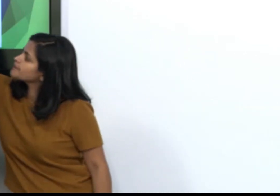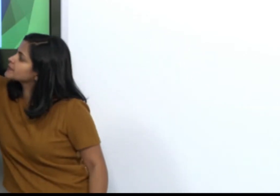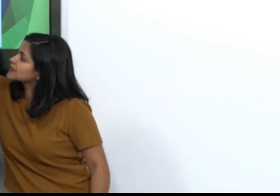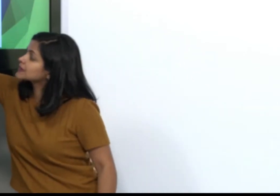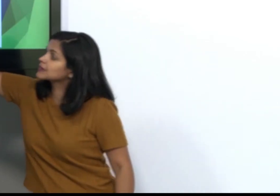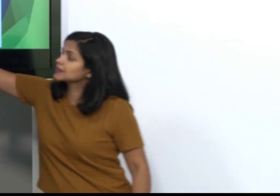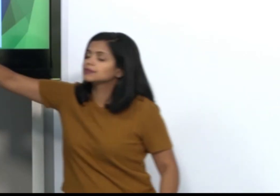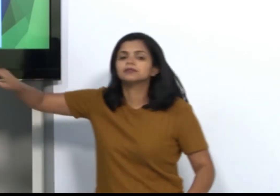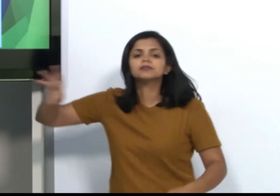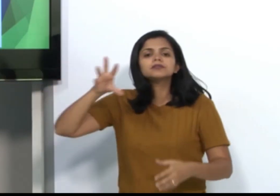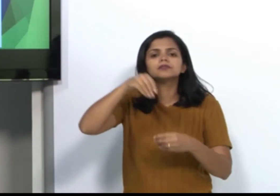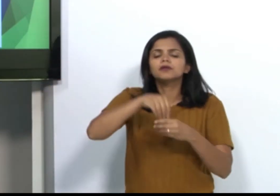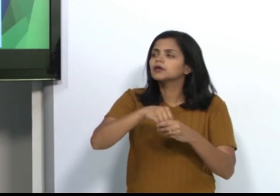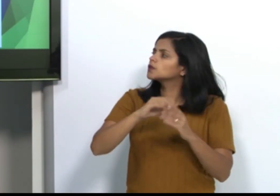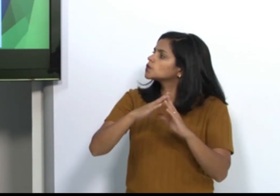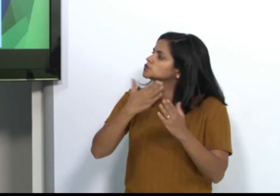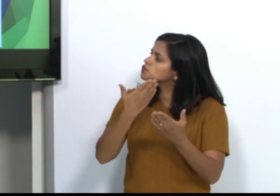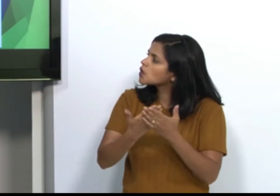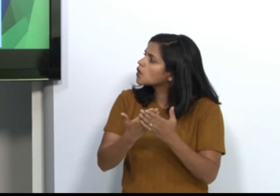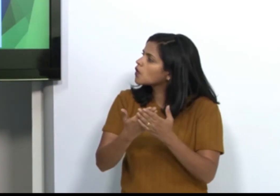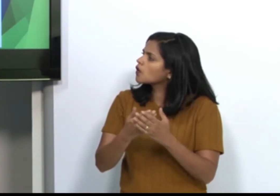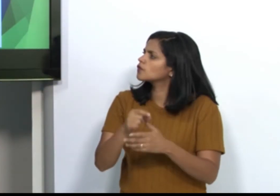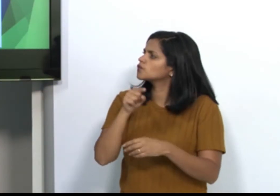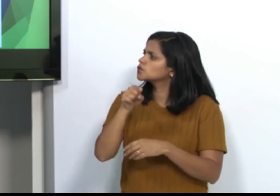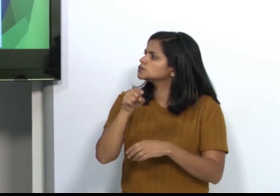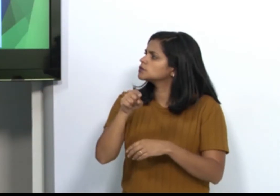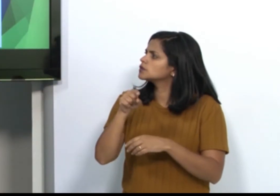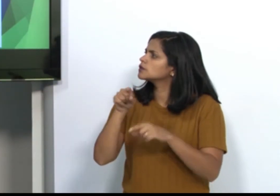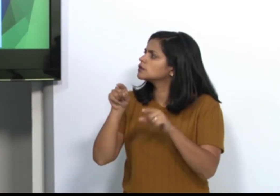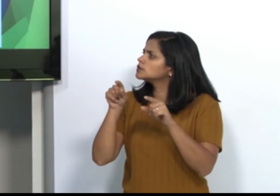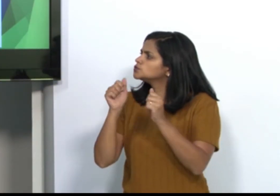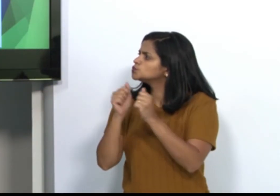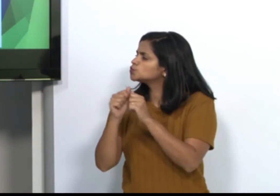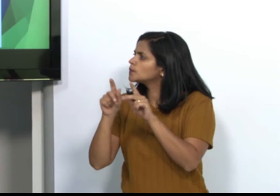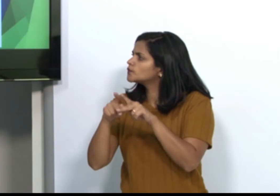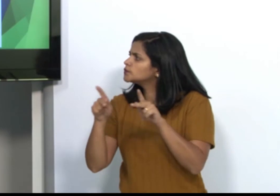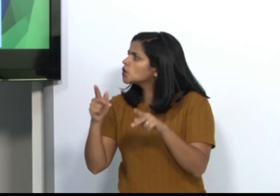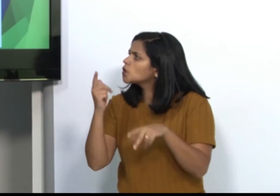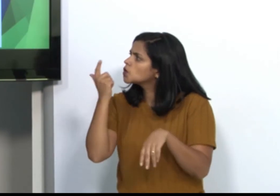na escola. Viram? Então ali eu coloco a tradução.